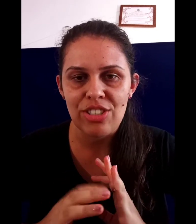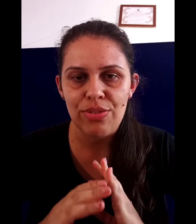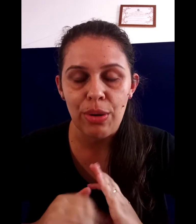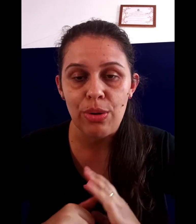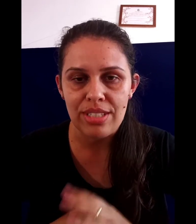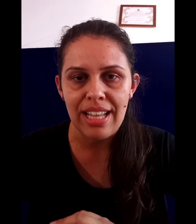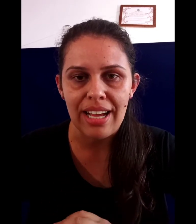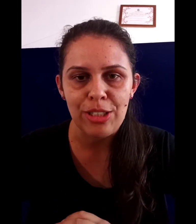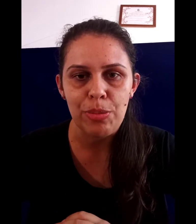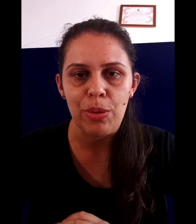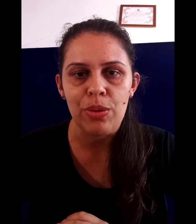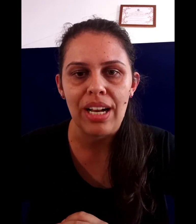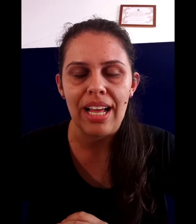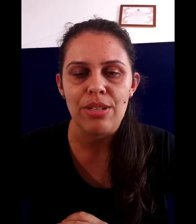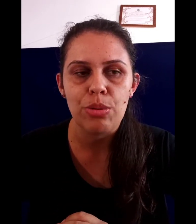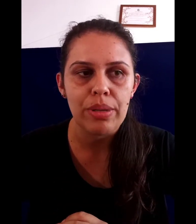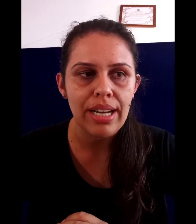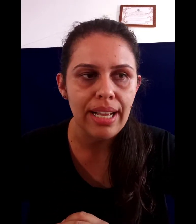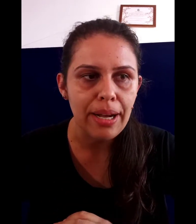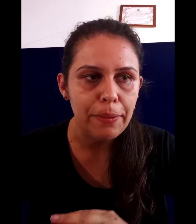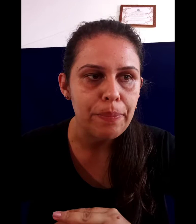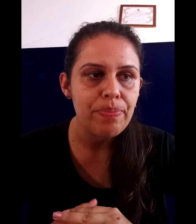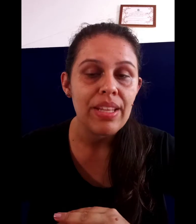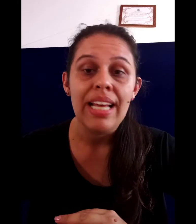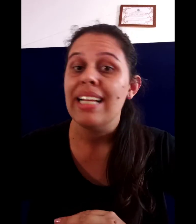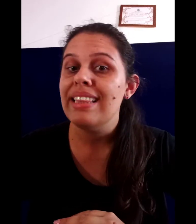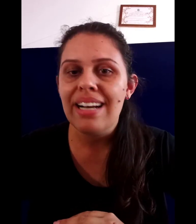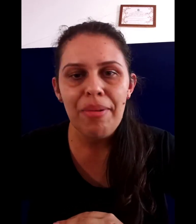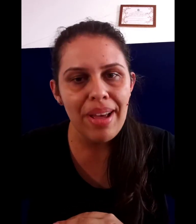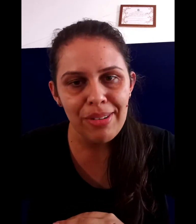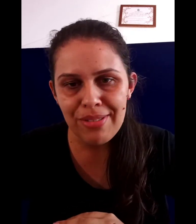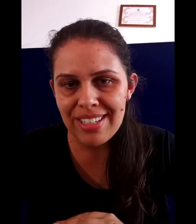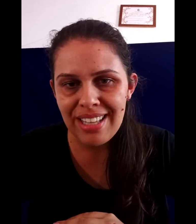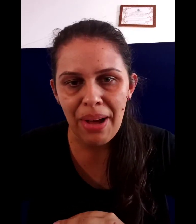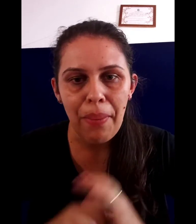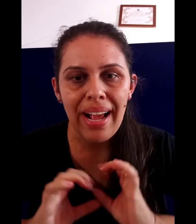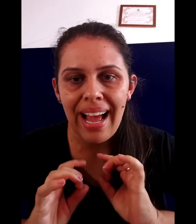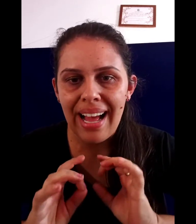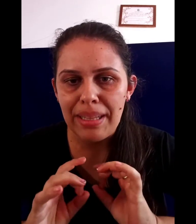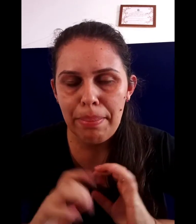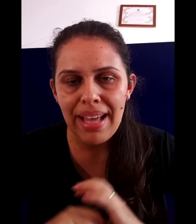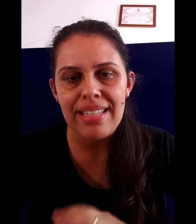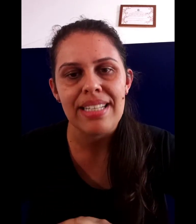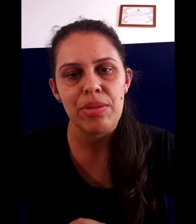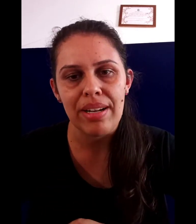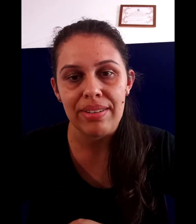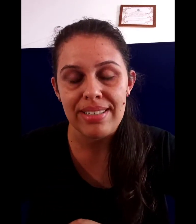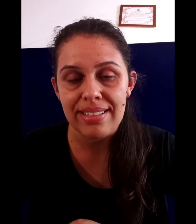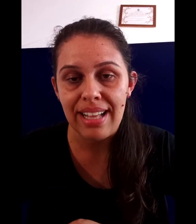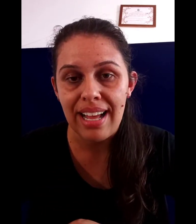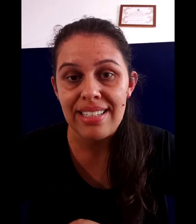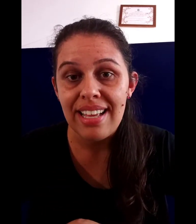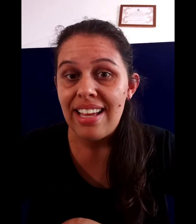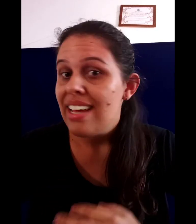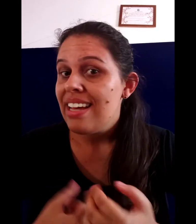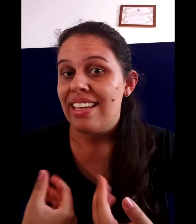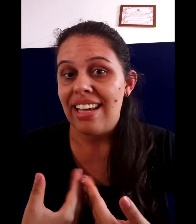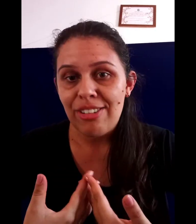tiver curiosidade, procura lá, super legal. Não é universal, cada país tem sua língua de sinais e a